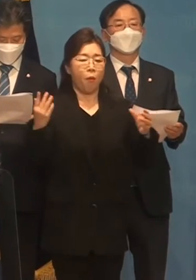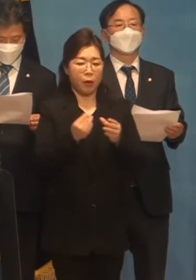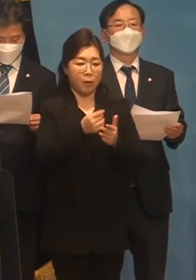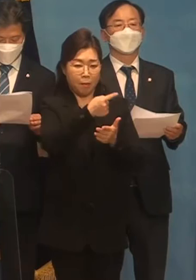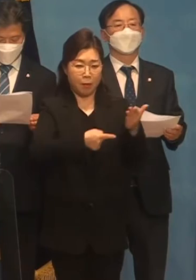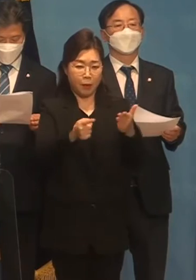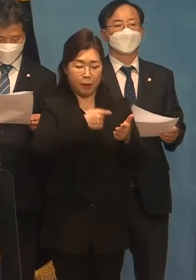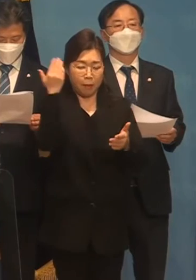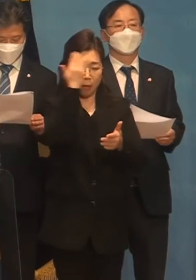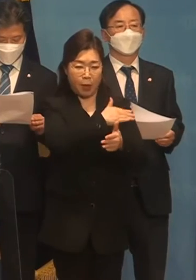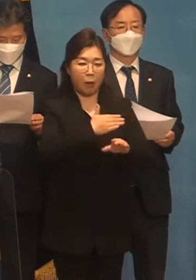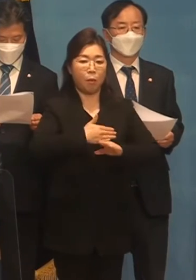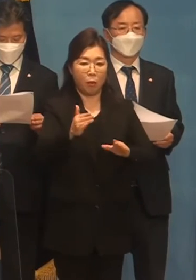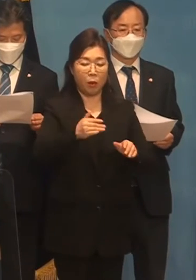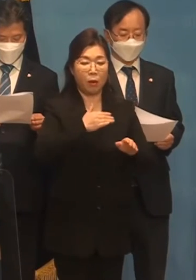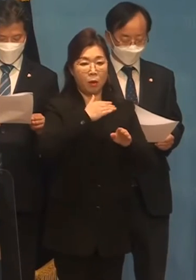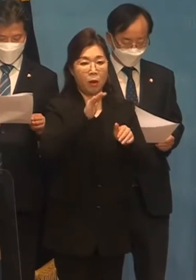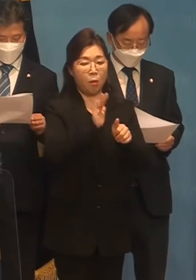즉각 실시되어야 합니다.